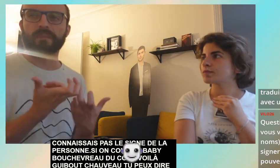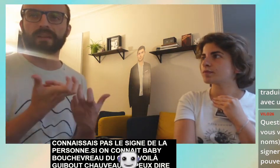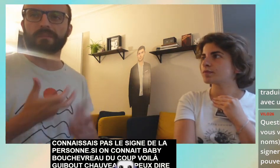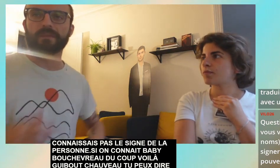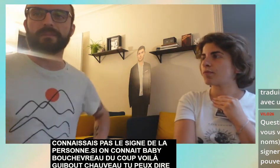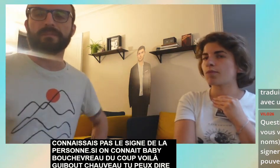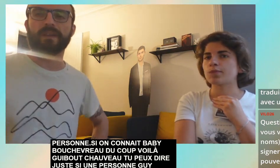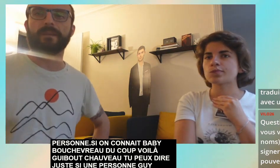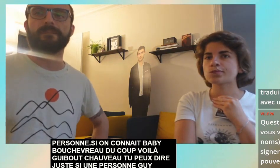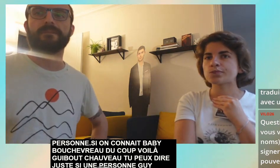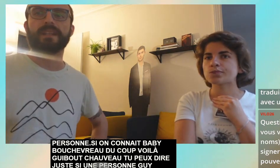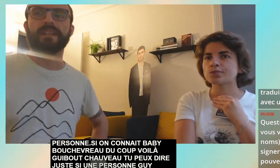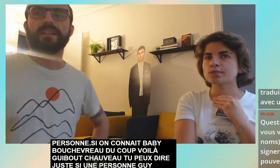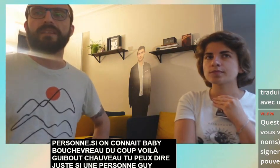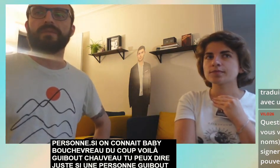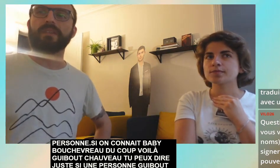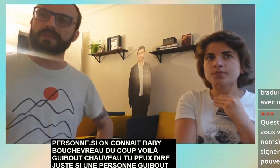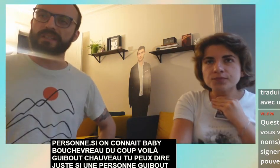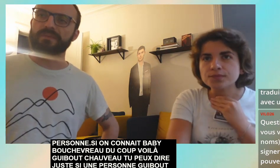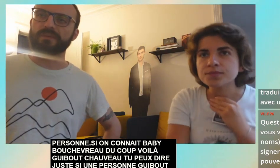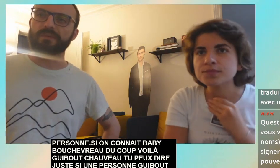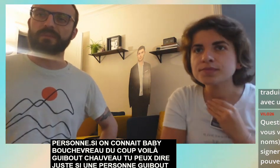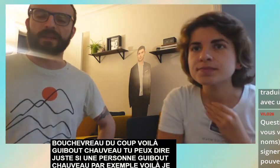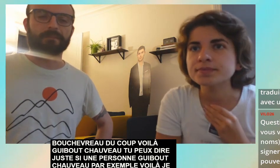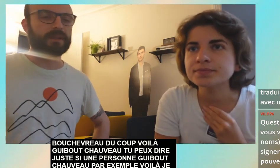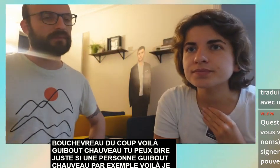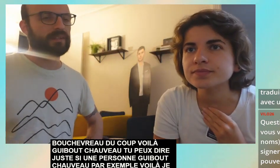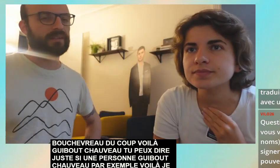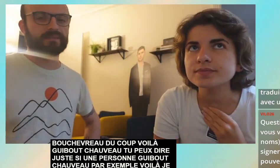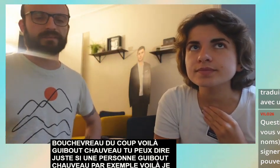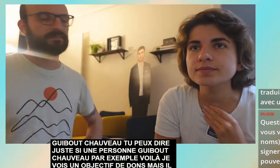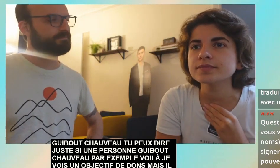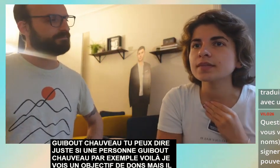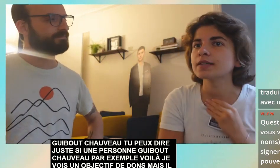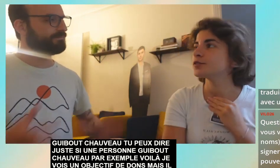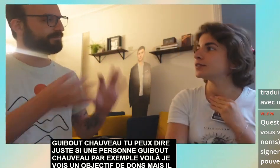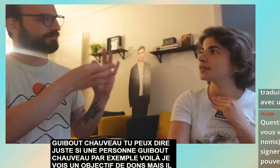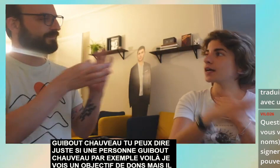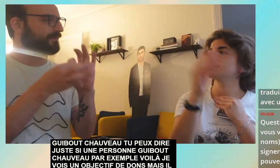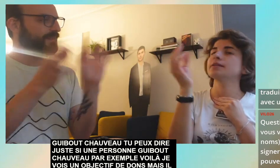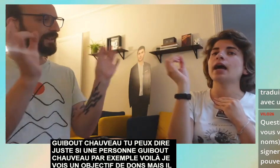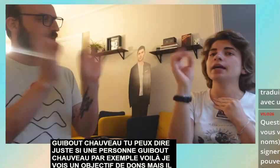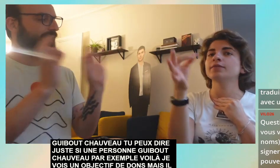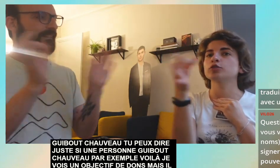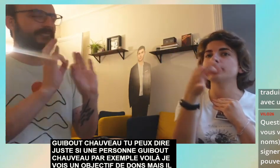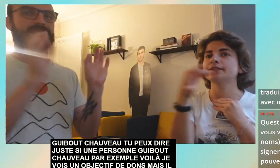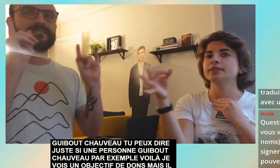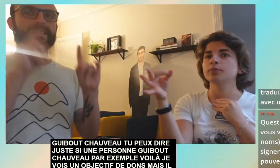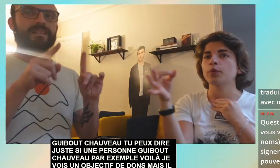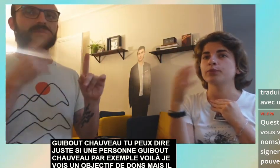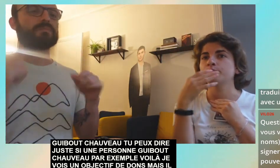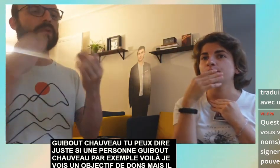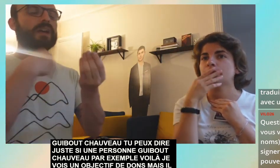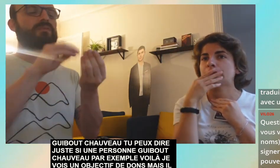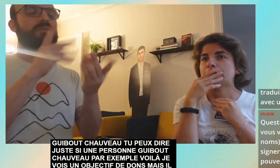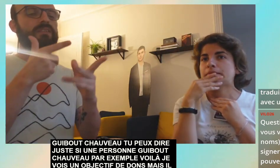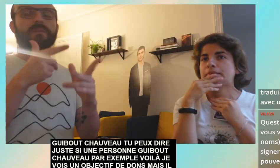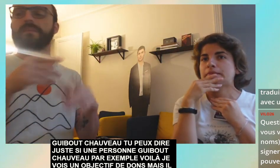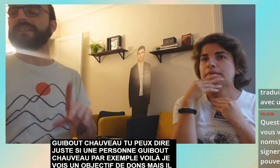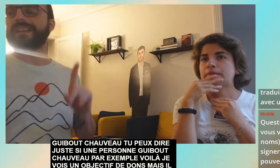exemple. Voilà. Je vois un objectif de don, mais il n'y a pas de lien. Le lien, il arrive automatiquement. Tu peux ajouter normalement ta.